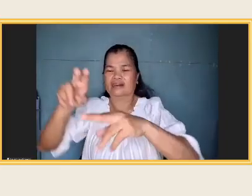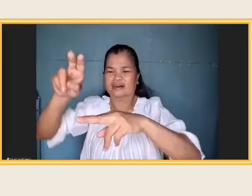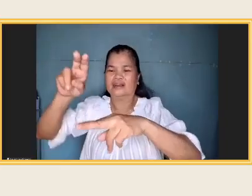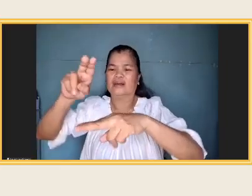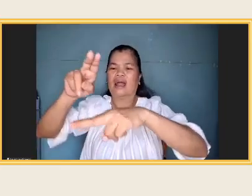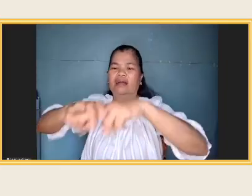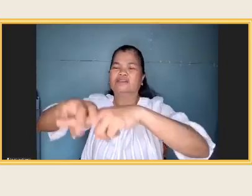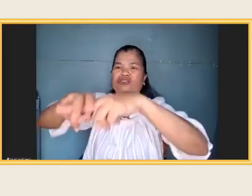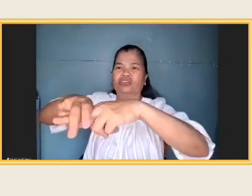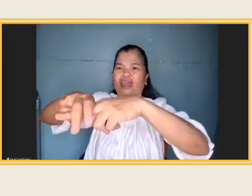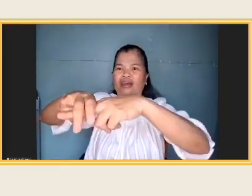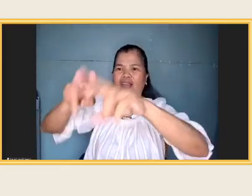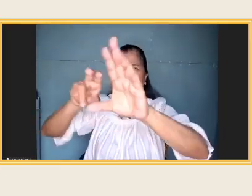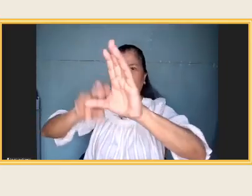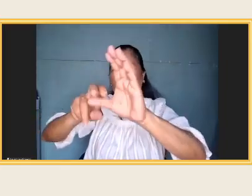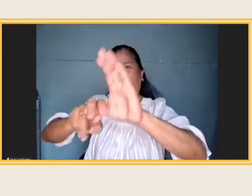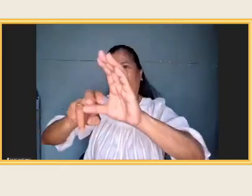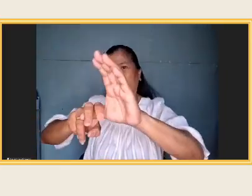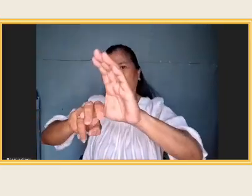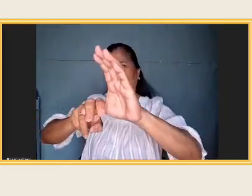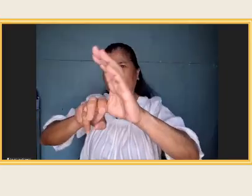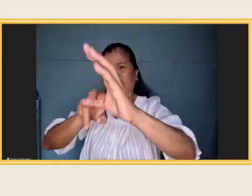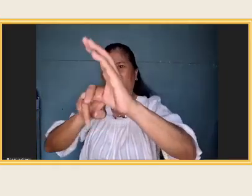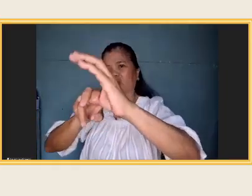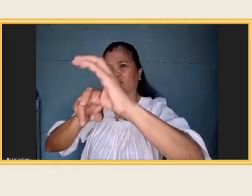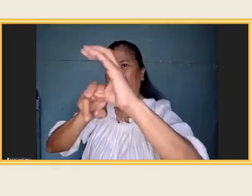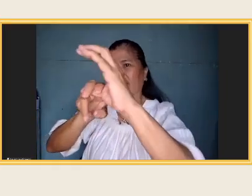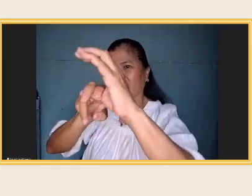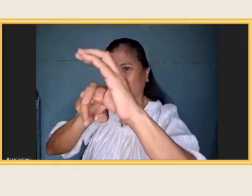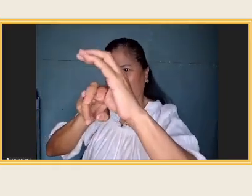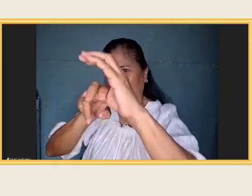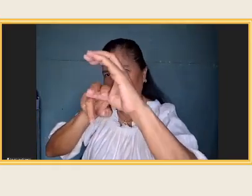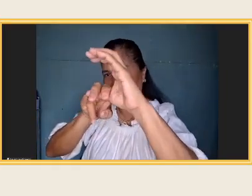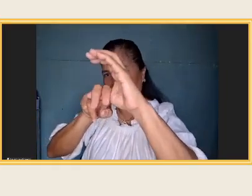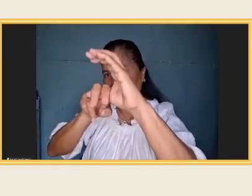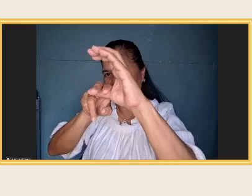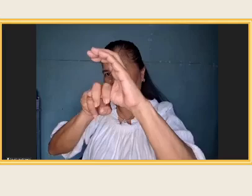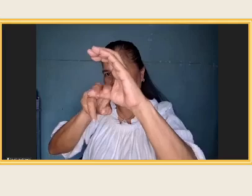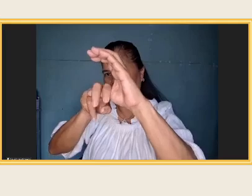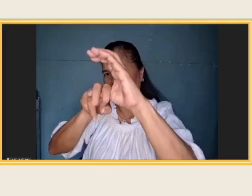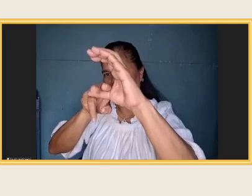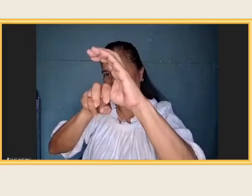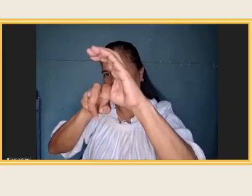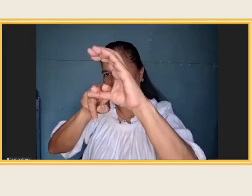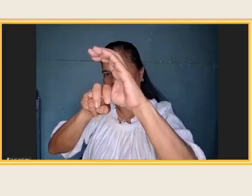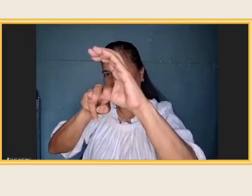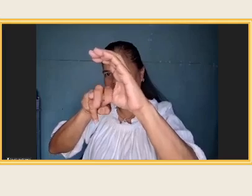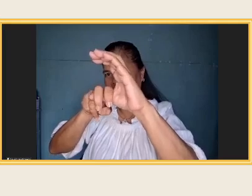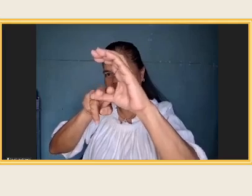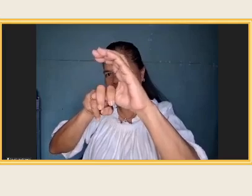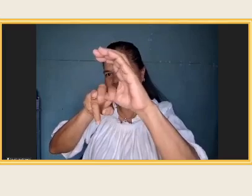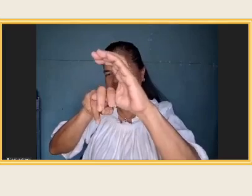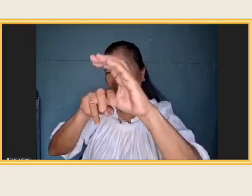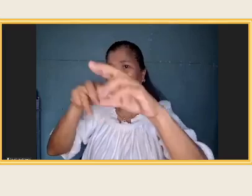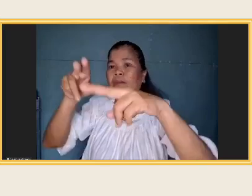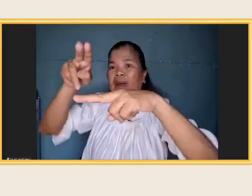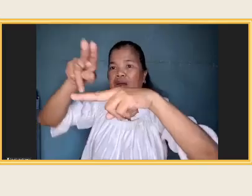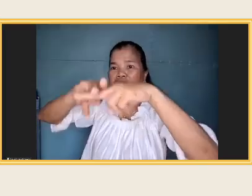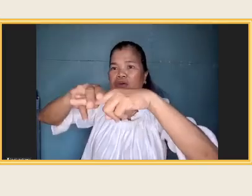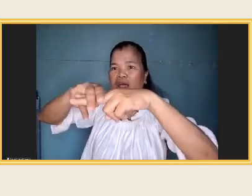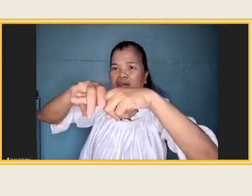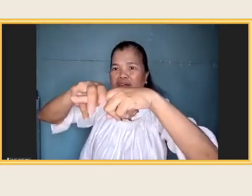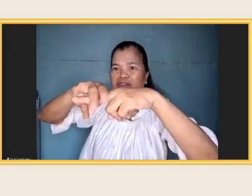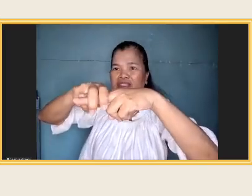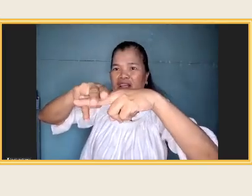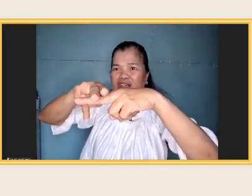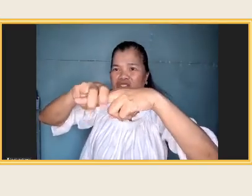Chair. Chair. Ito yung ASL kasi ng chair. Letter C, initialized din. Ito yung pa. Okay. Pero